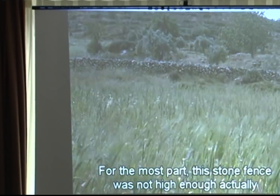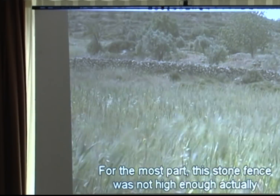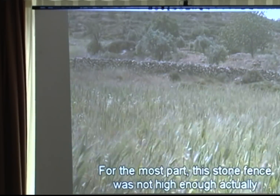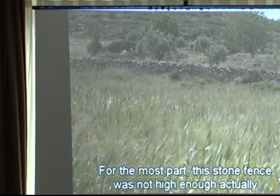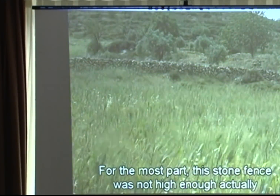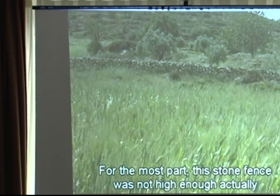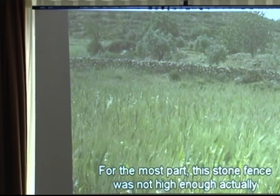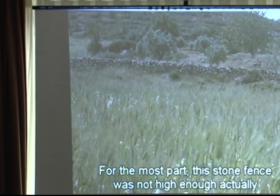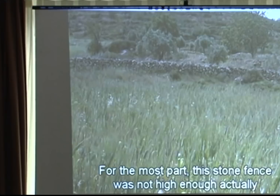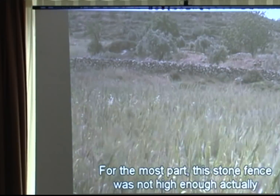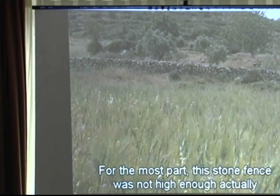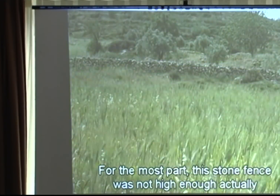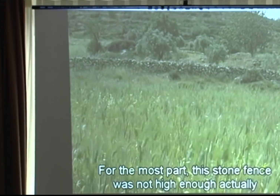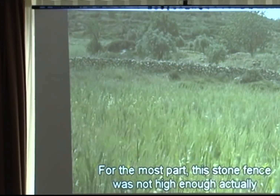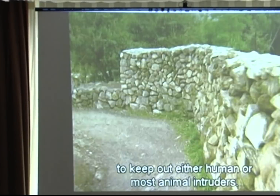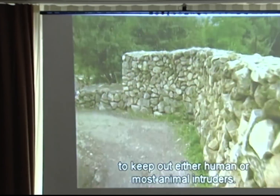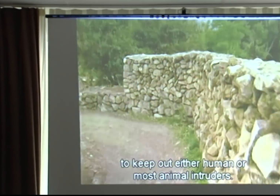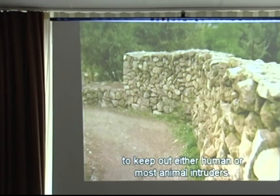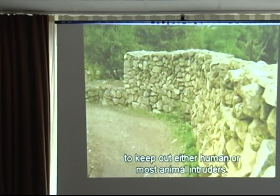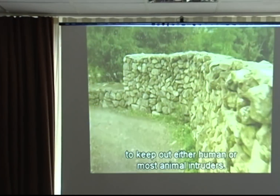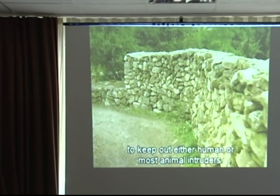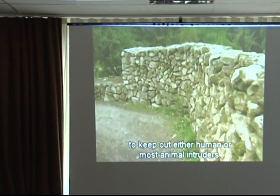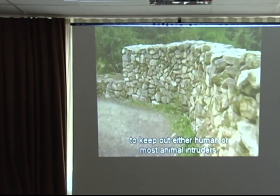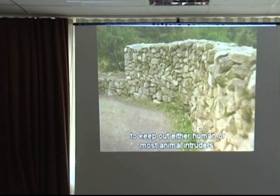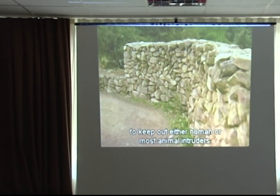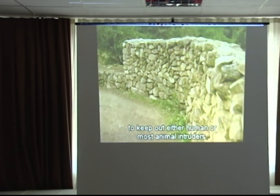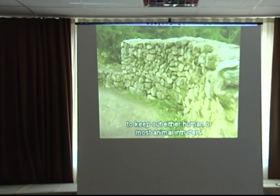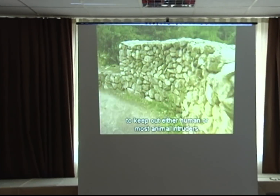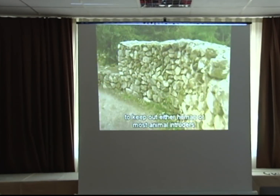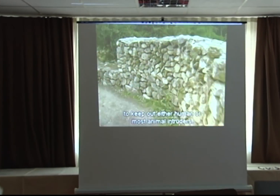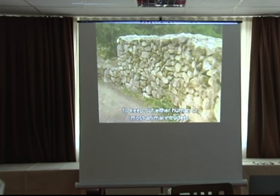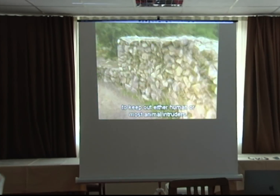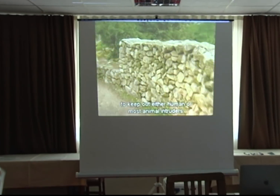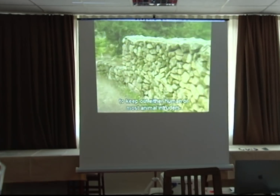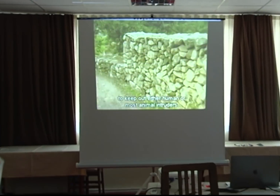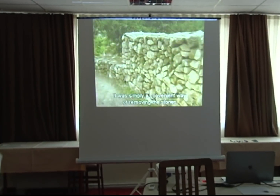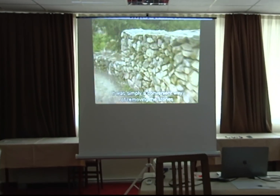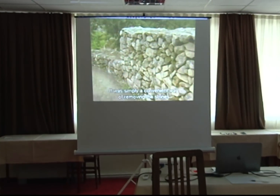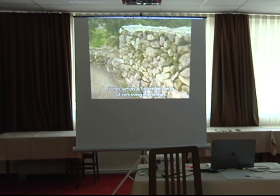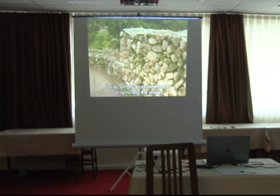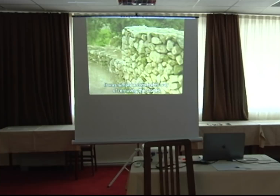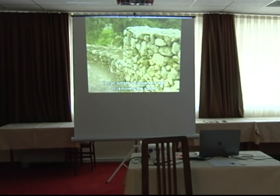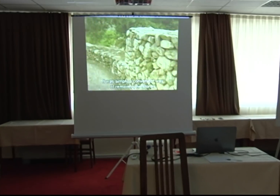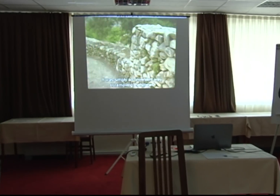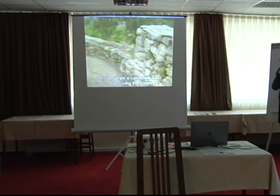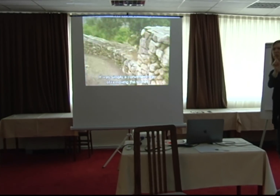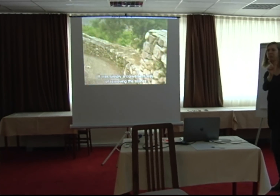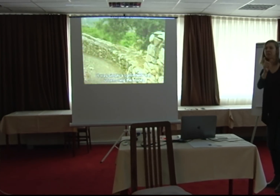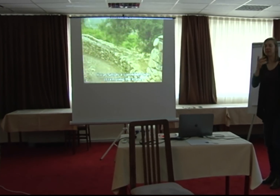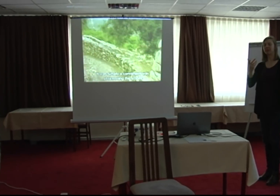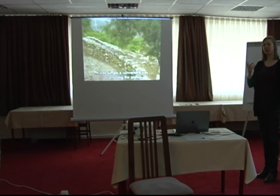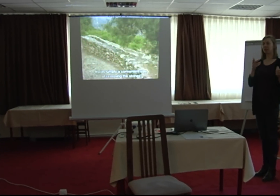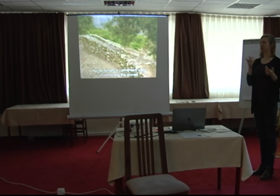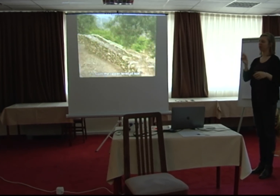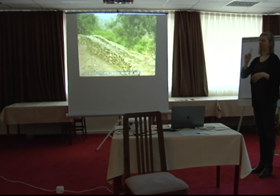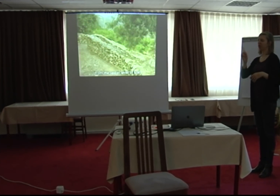the most part, this stone fence was not high enough actually to keep out either human or most animal intruders. It was simply a convenient way